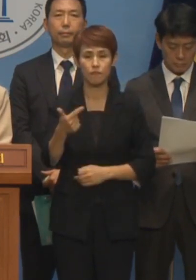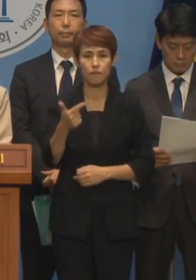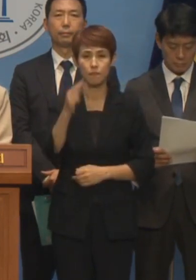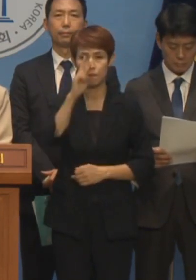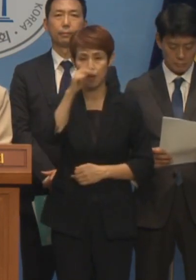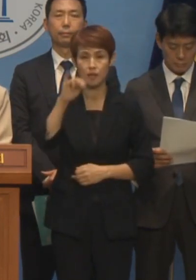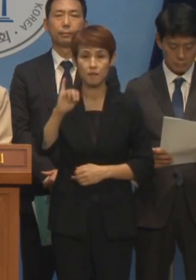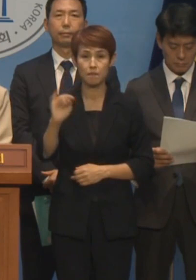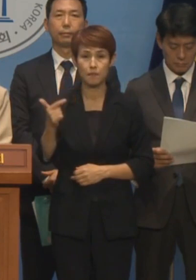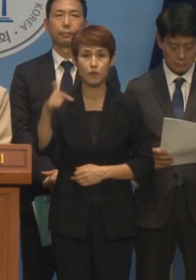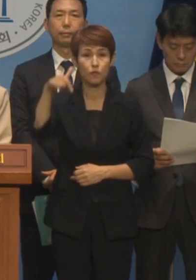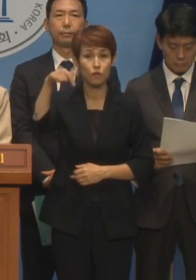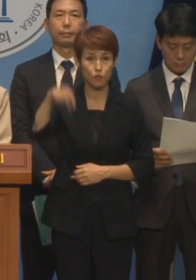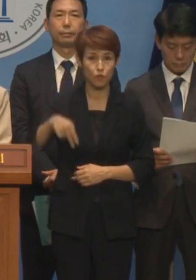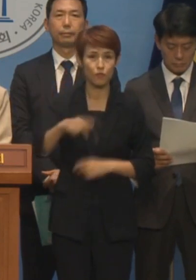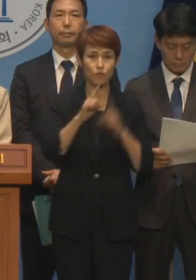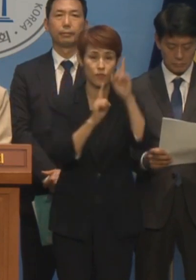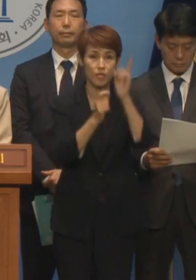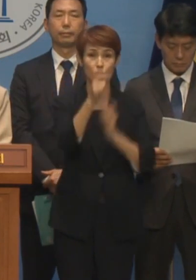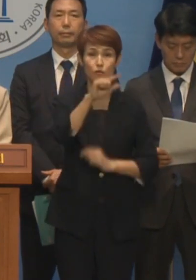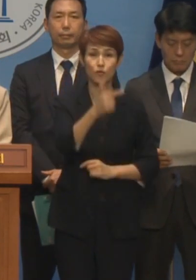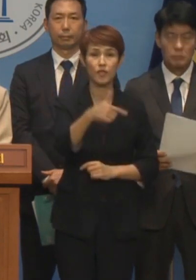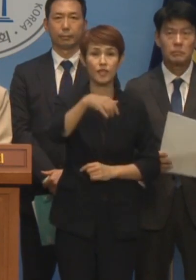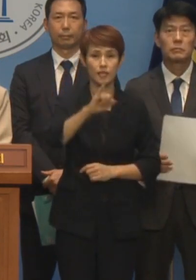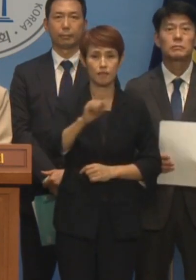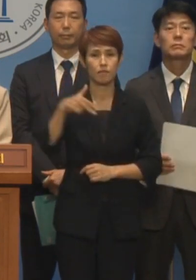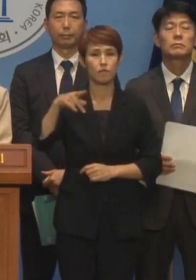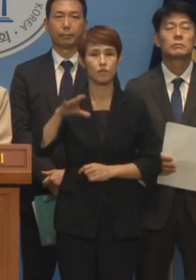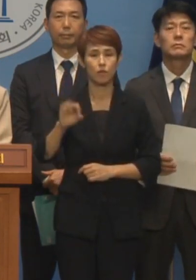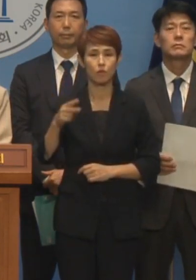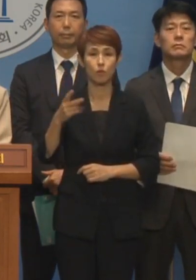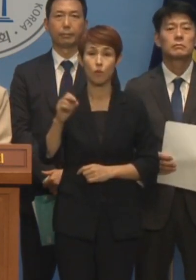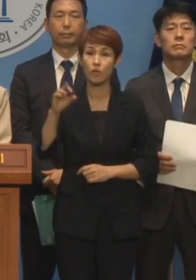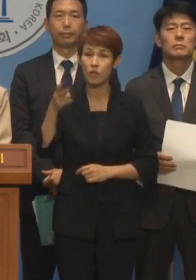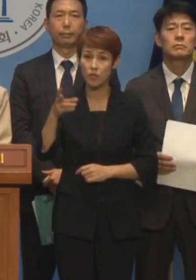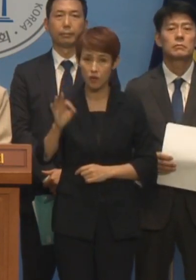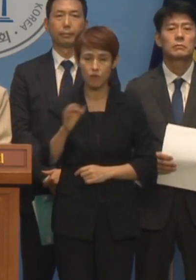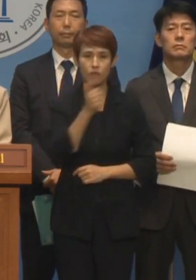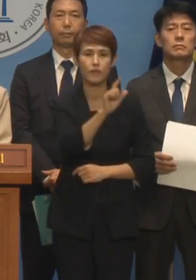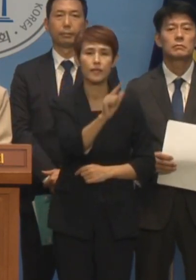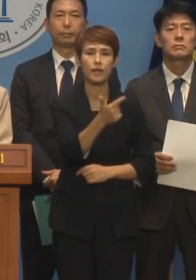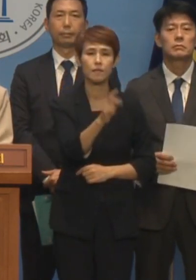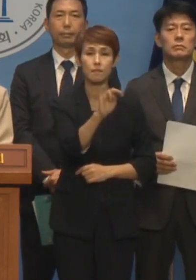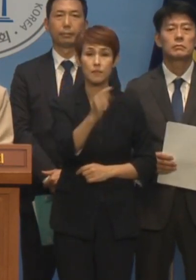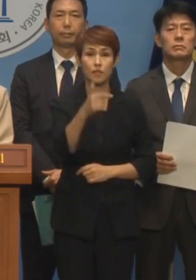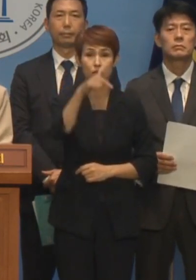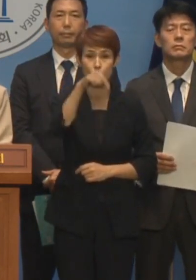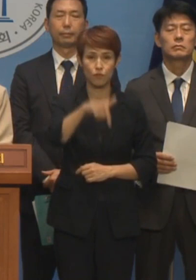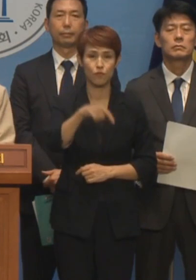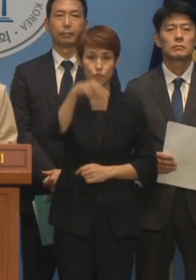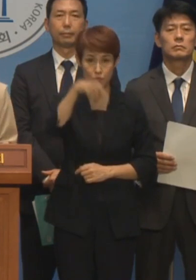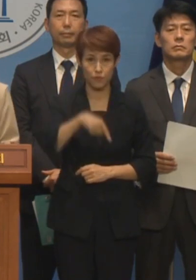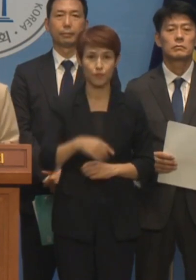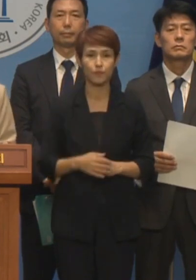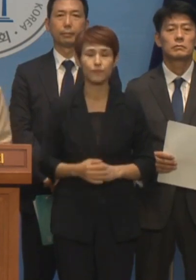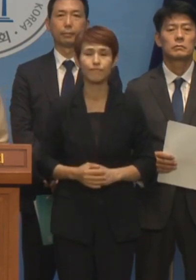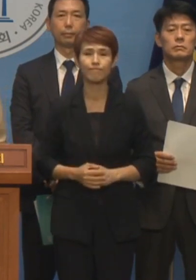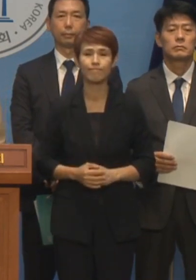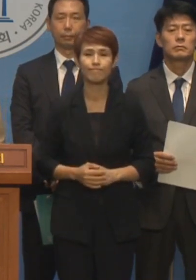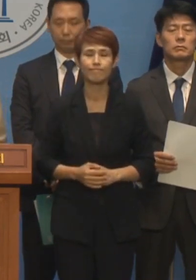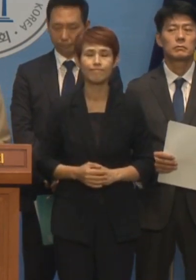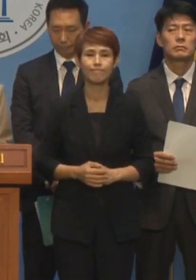박민규, 이정헌, 이훈기, 정동영, 조인철, 한민수, 황정아, 이혜민.